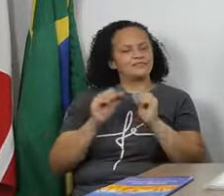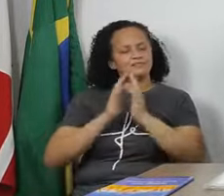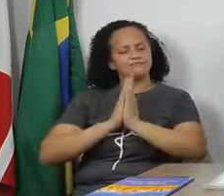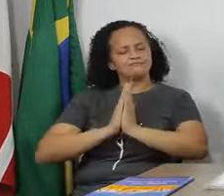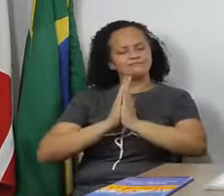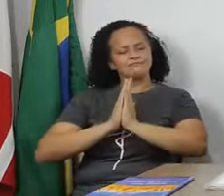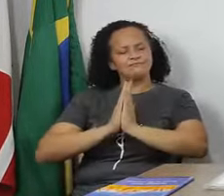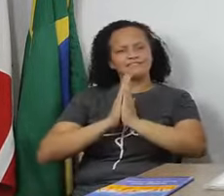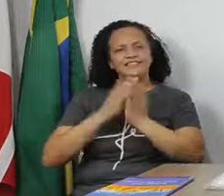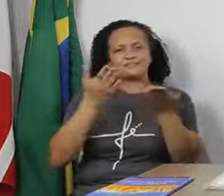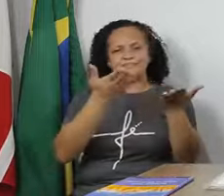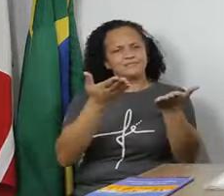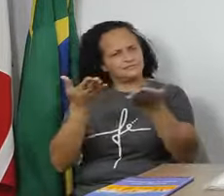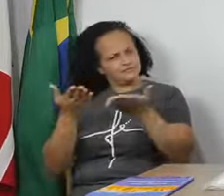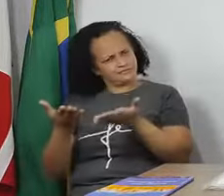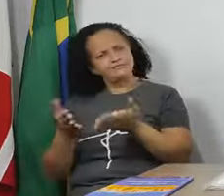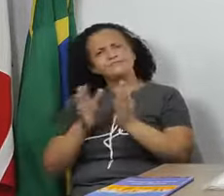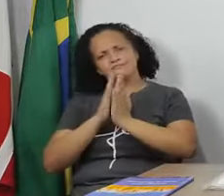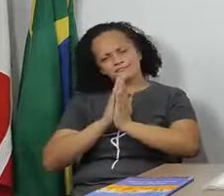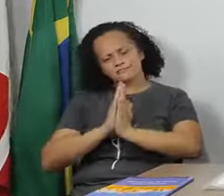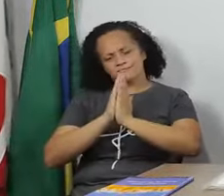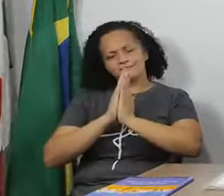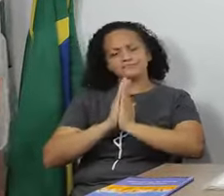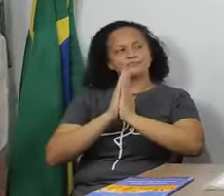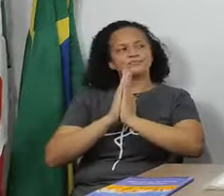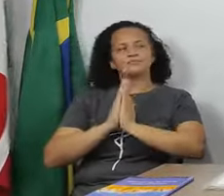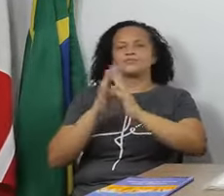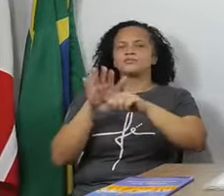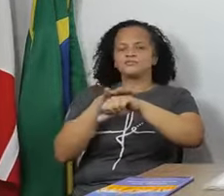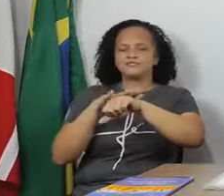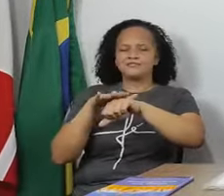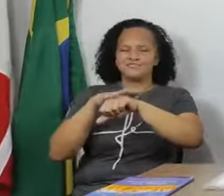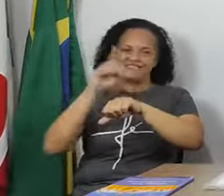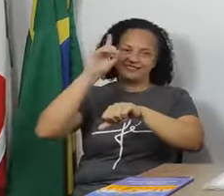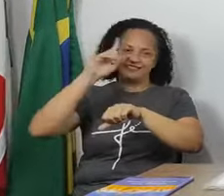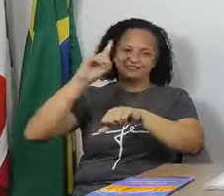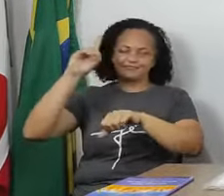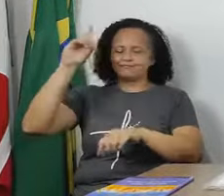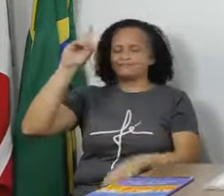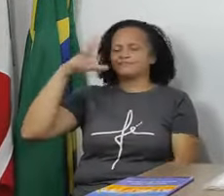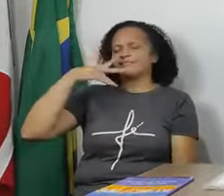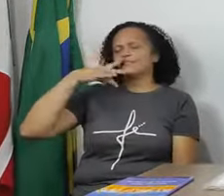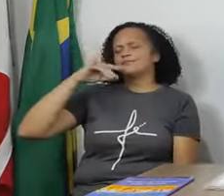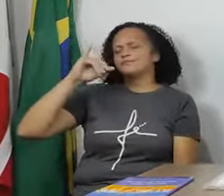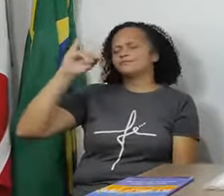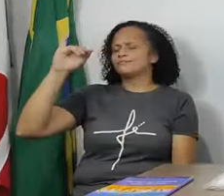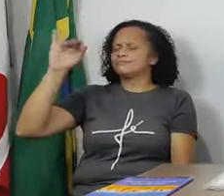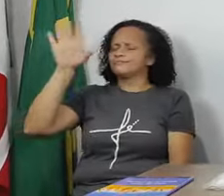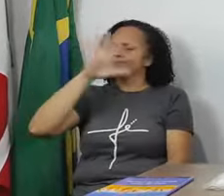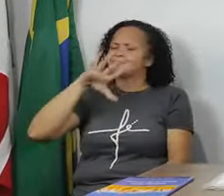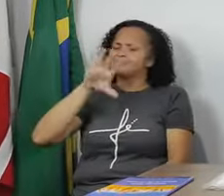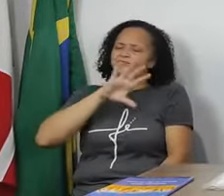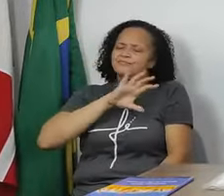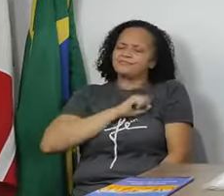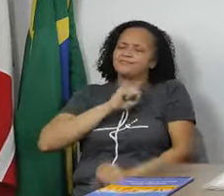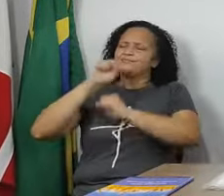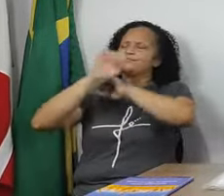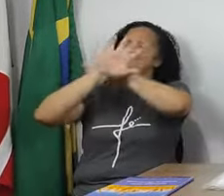oração, convidar os irmãos, vamos orar, vamos falar com Deus, né? Pai querido, Pai glorioso,